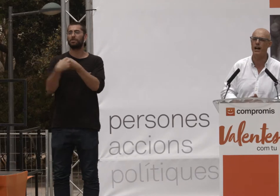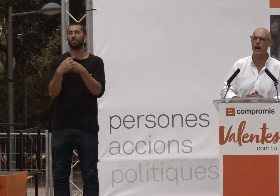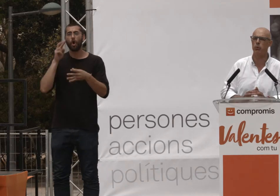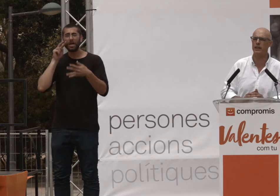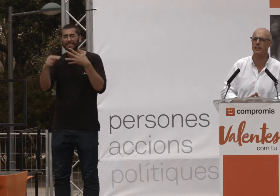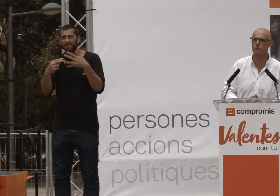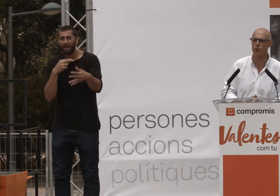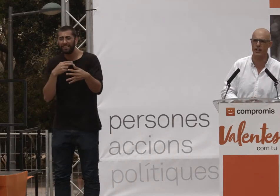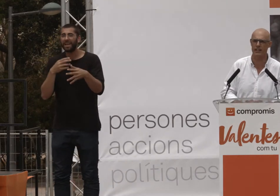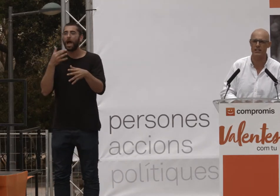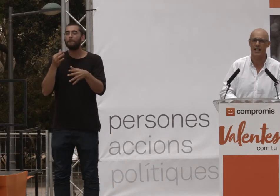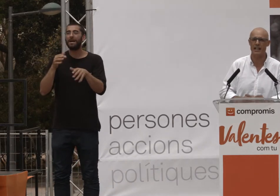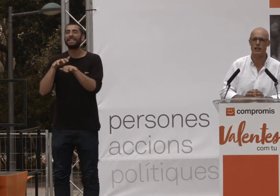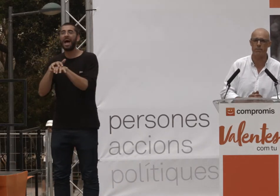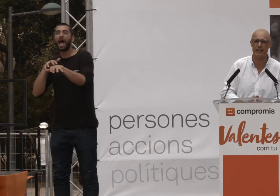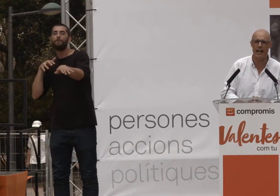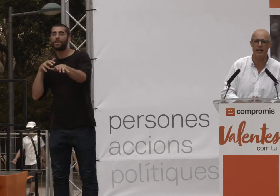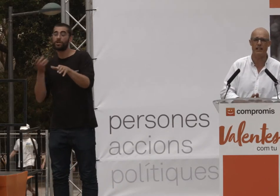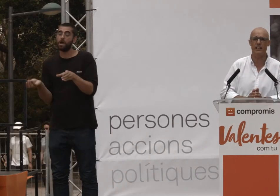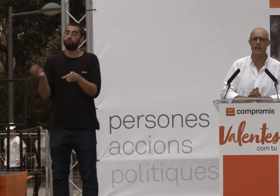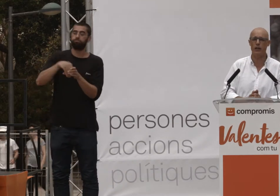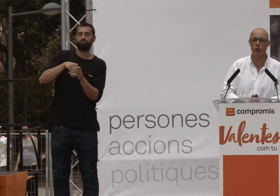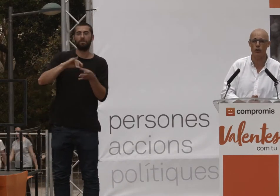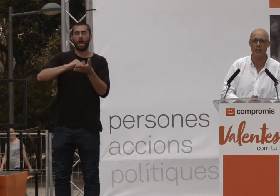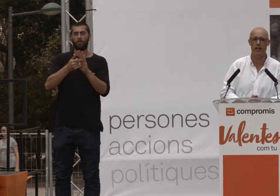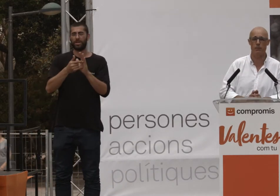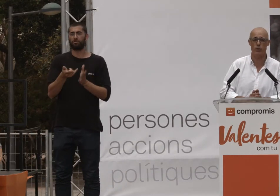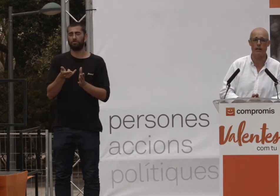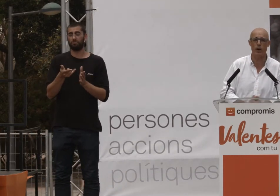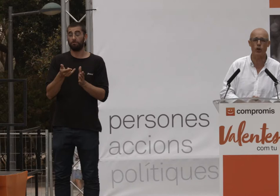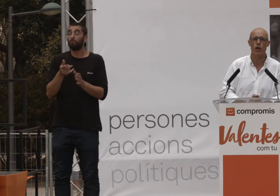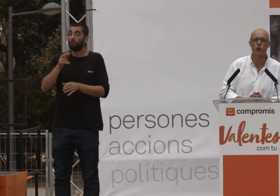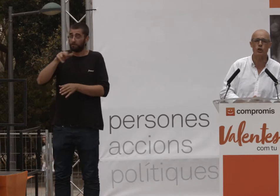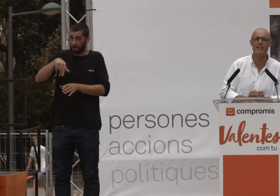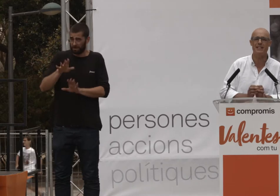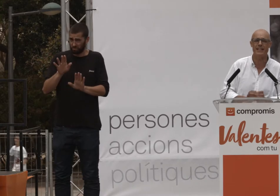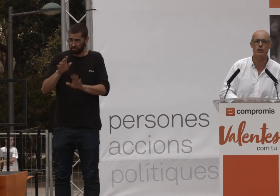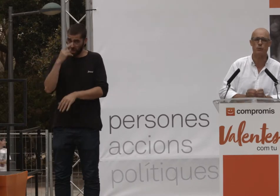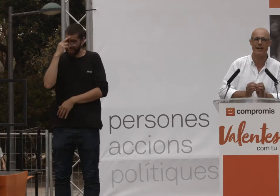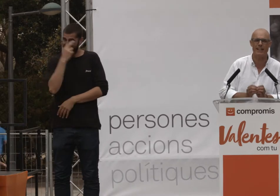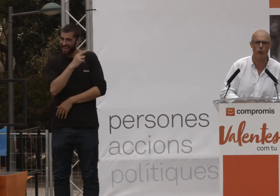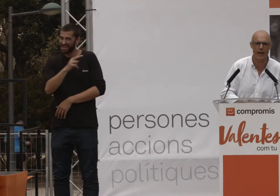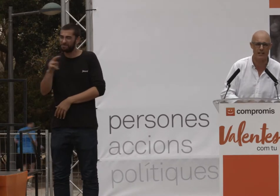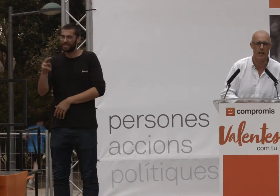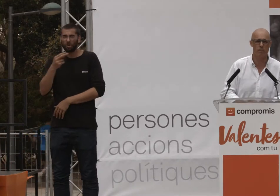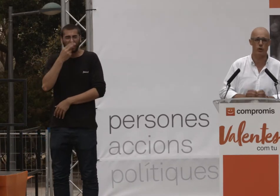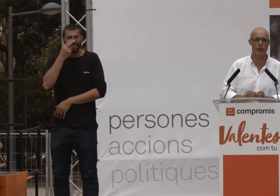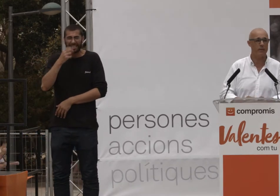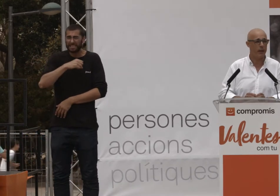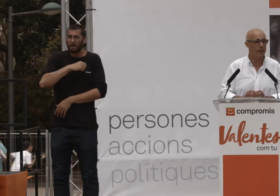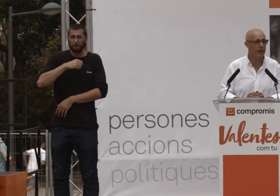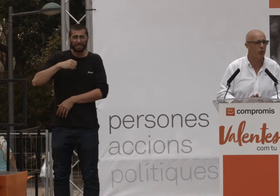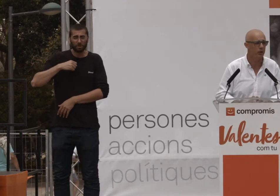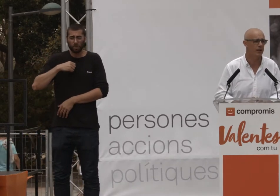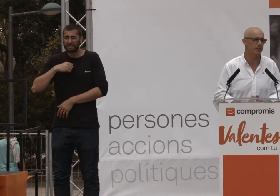majoria al voltant dels projectes, respectant i tenint en compte i posant en valor tots els interessos particulars, però sabem